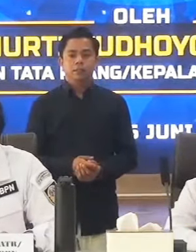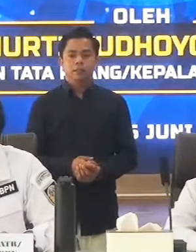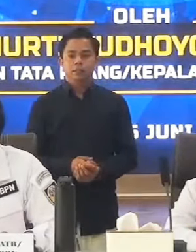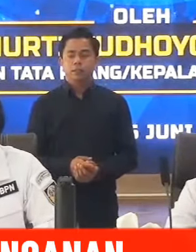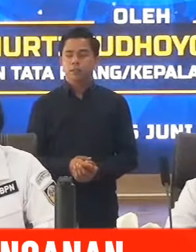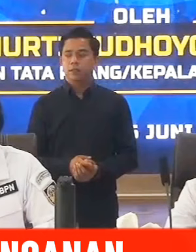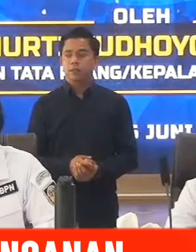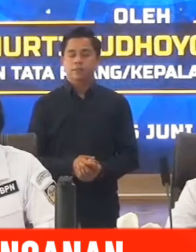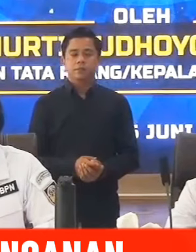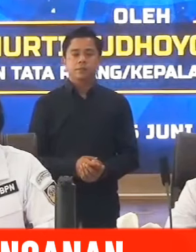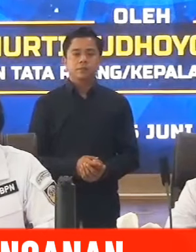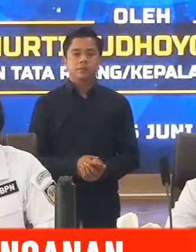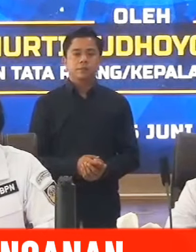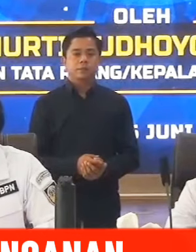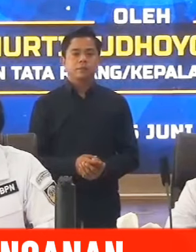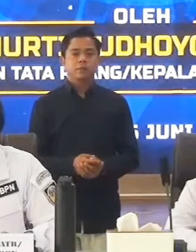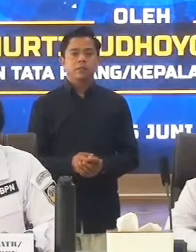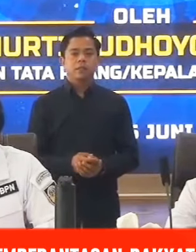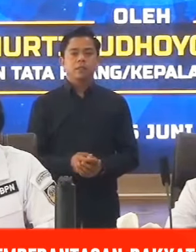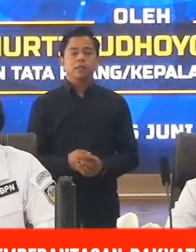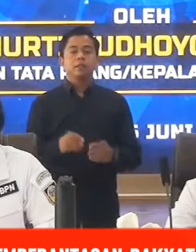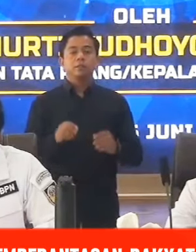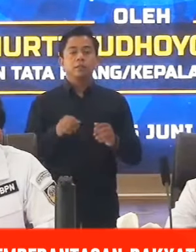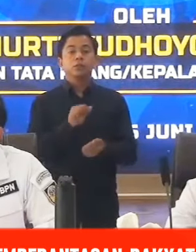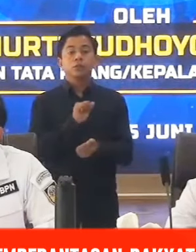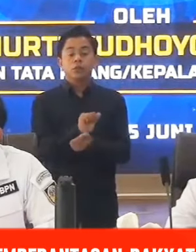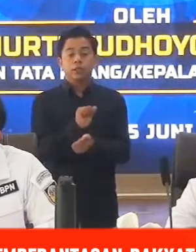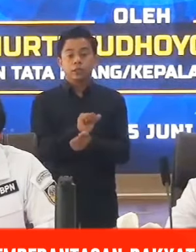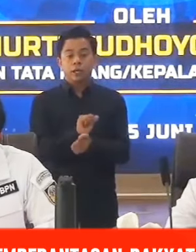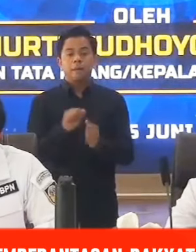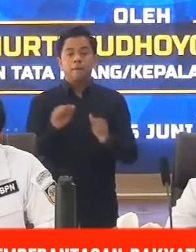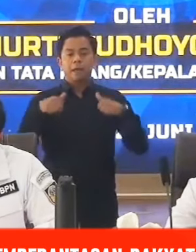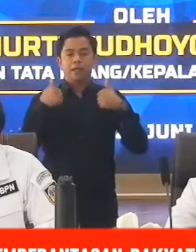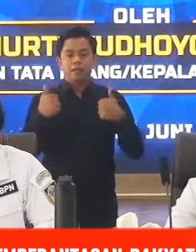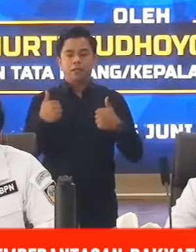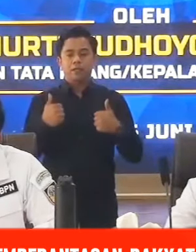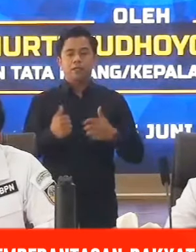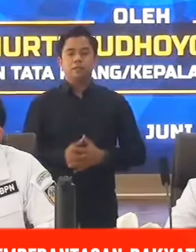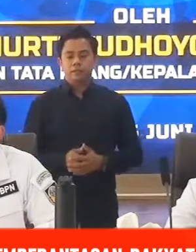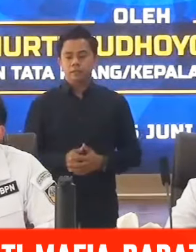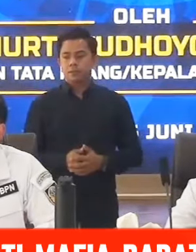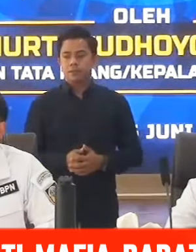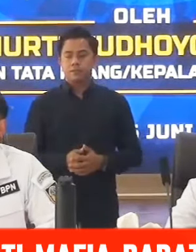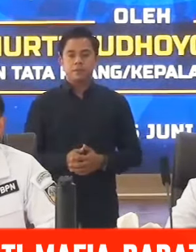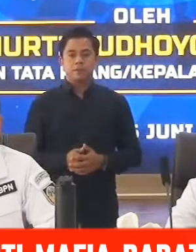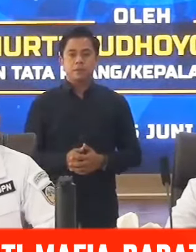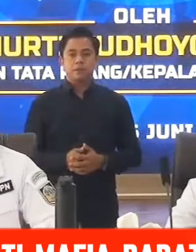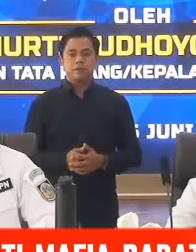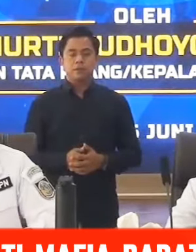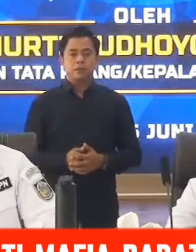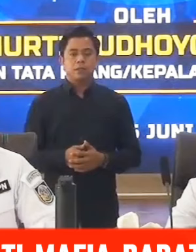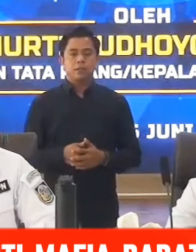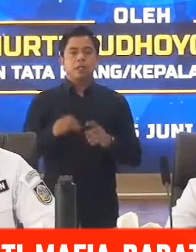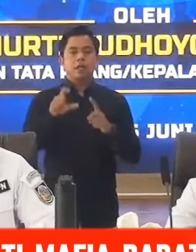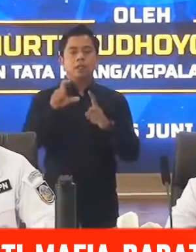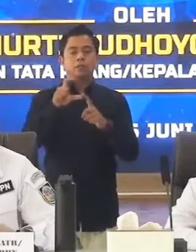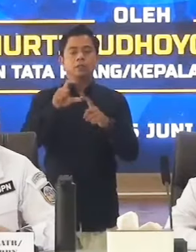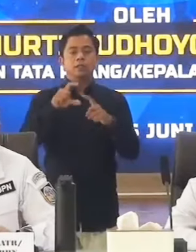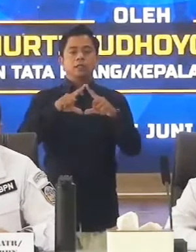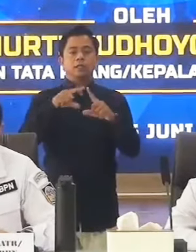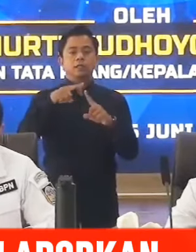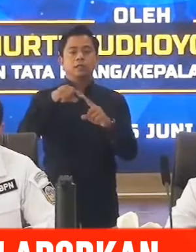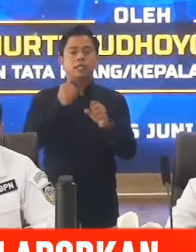baik oleh Dirjen Penanganan Sengketa dan Konflik Staf Khusus Pemberantasan Mafia Tanah termasuk Ketua Satgas Anti Mafia